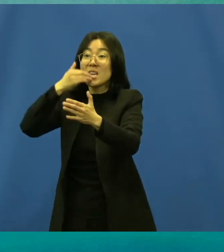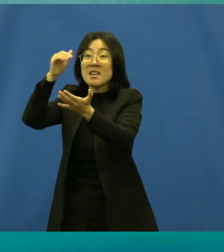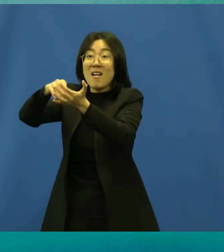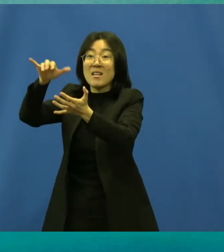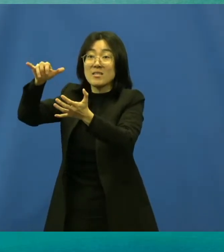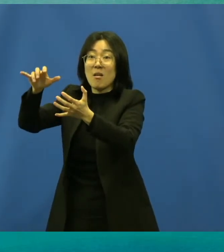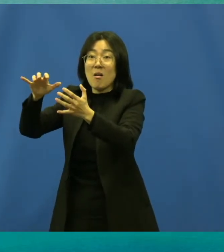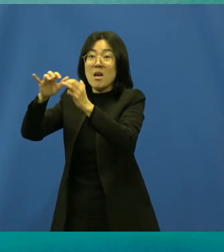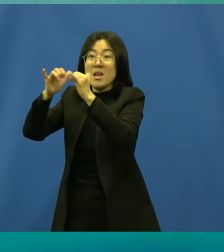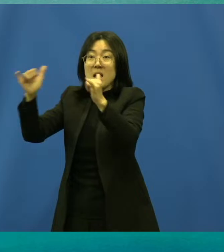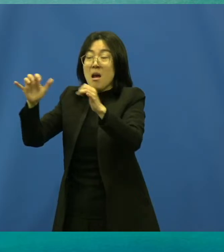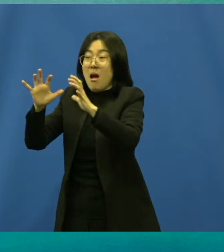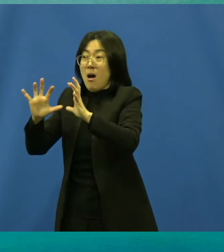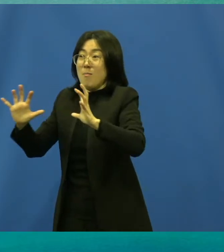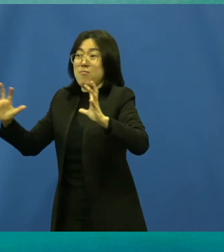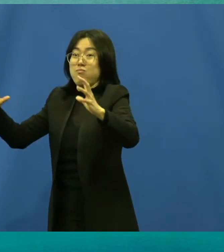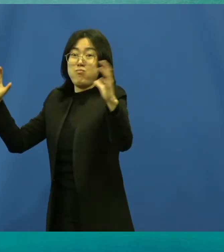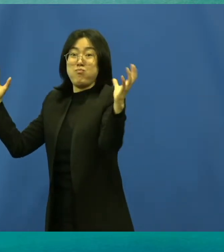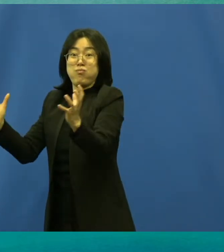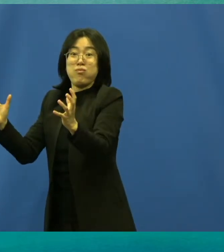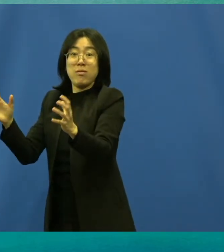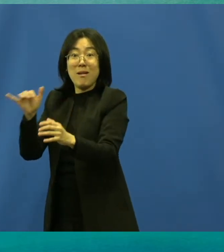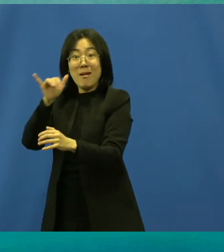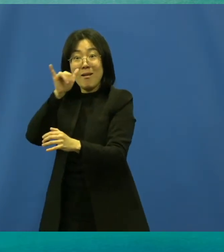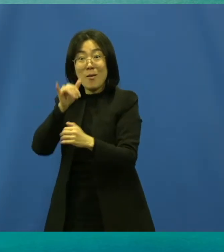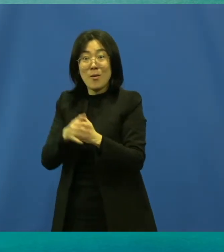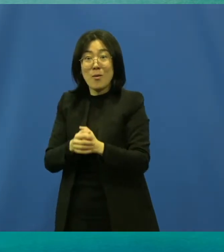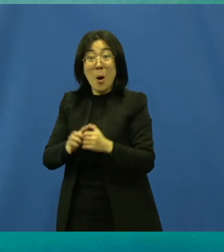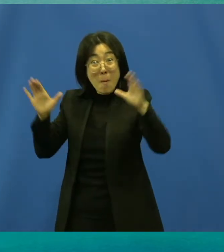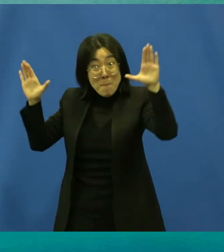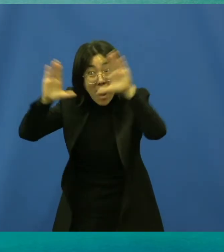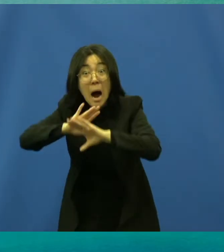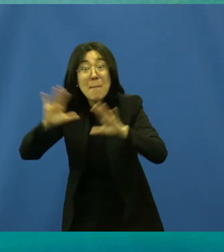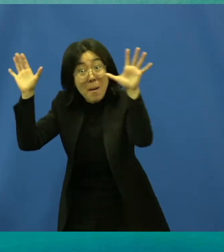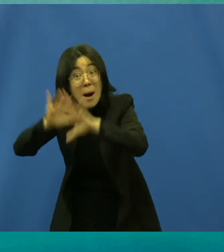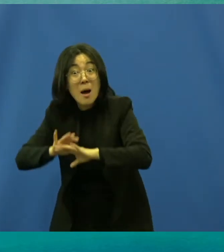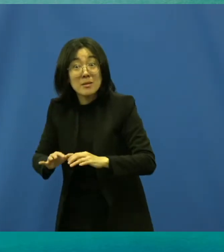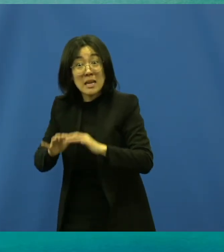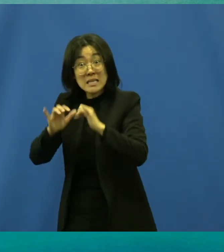사람들이 바글바글해서 그 민족을 살려달라고 기도했습니다.